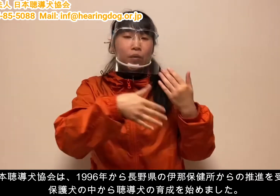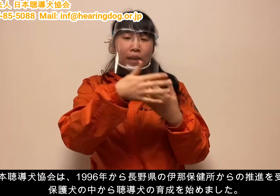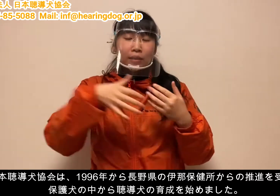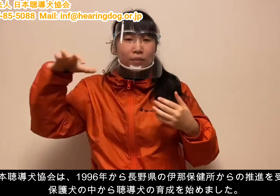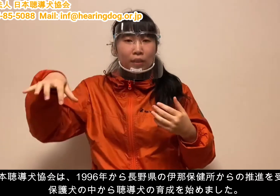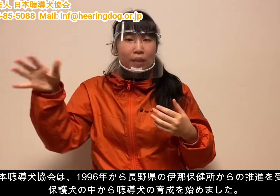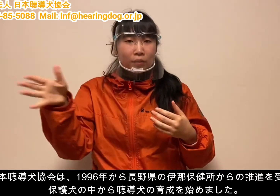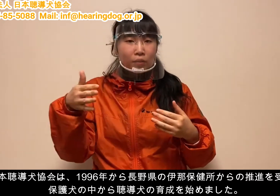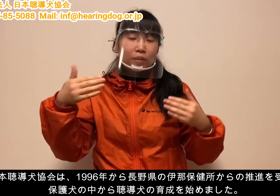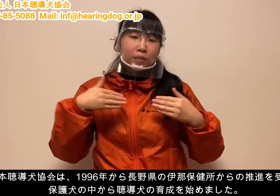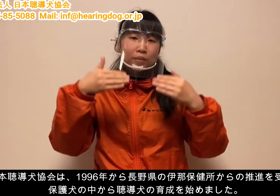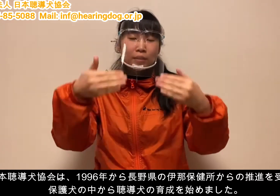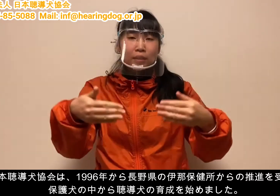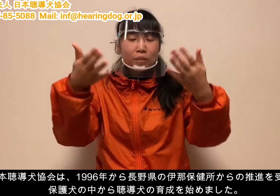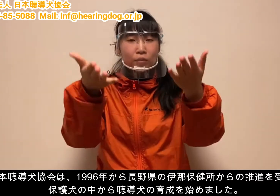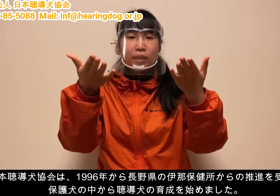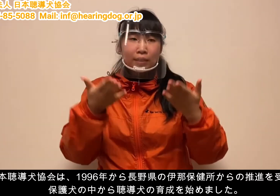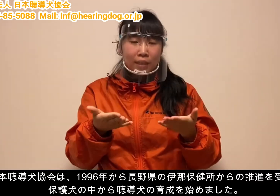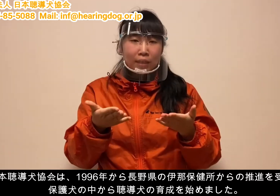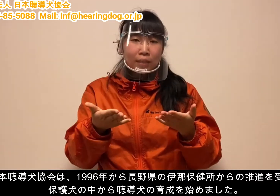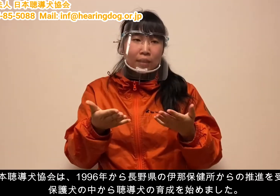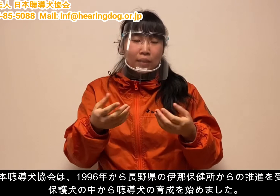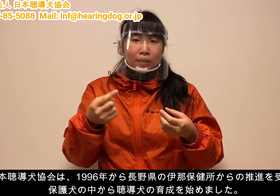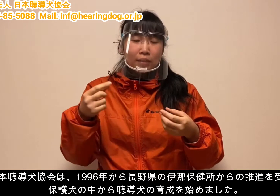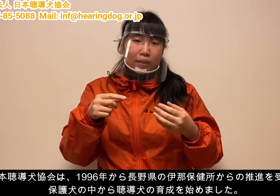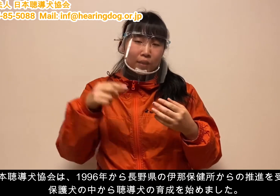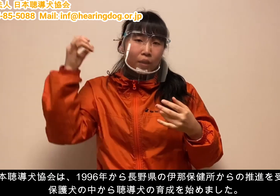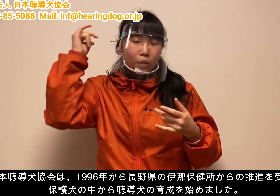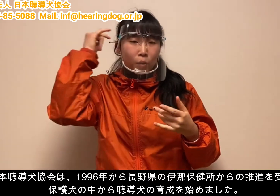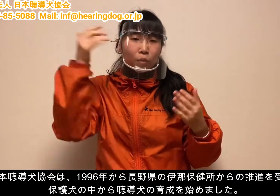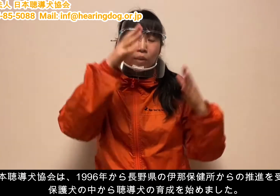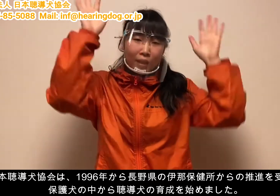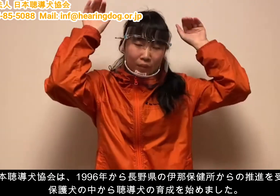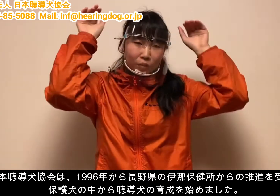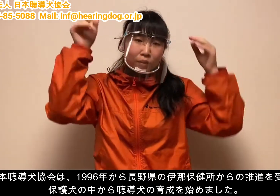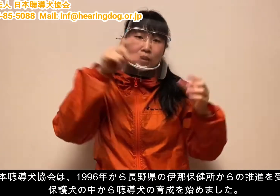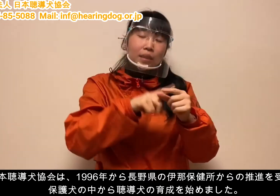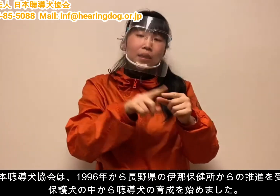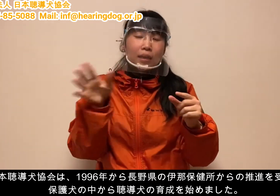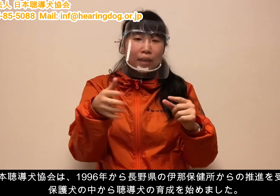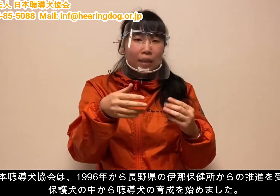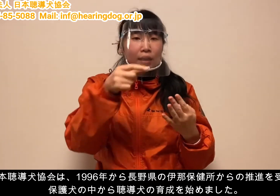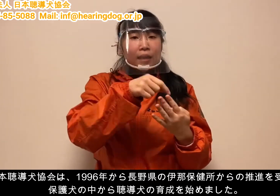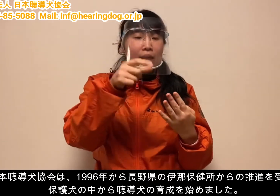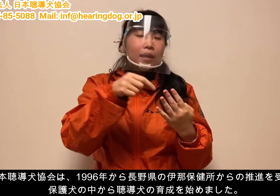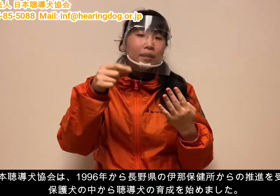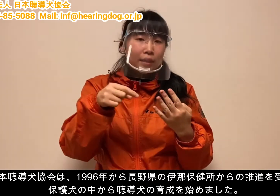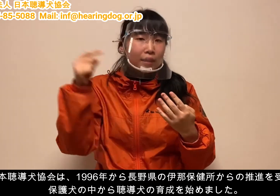健所からの推進を受けて、保護犬の中から選んで